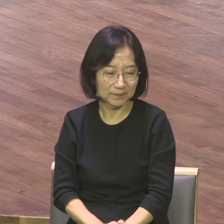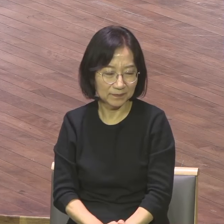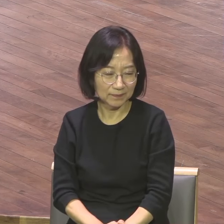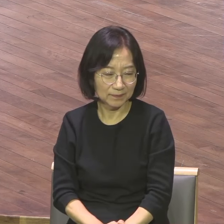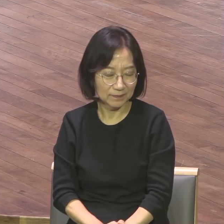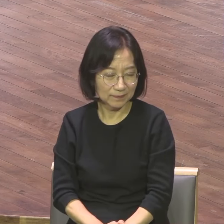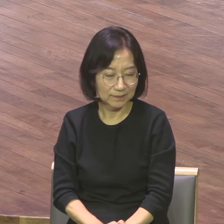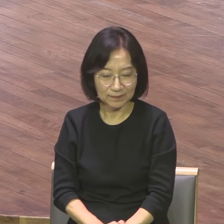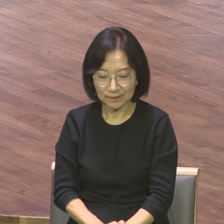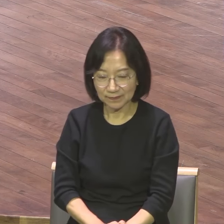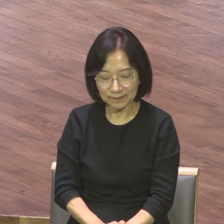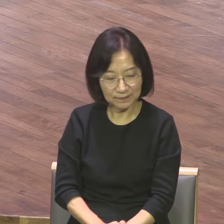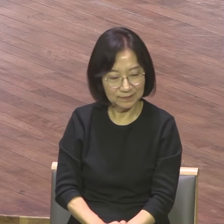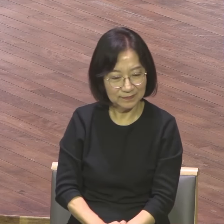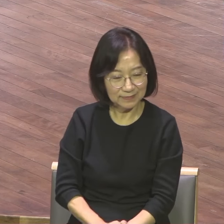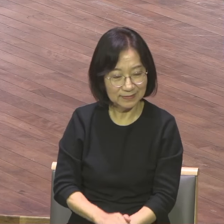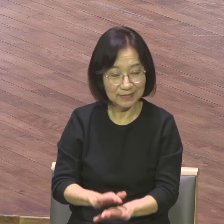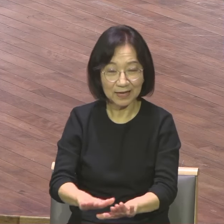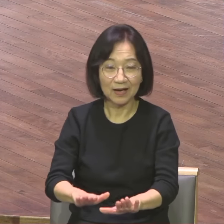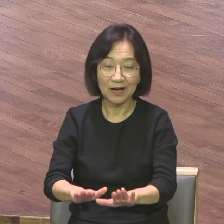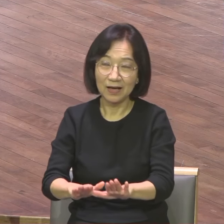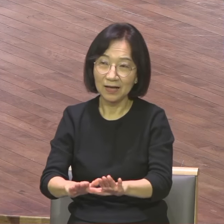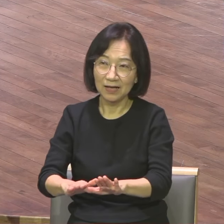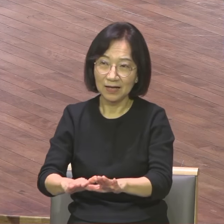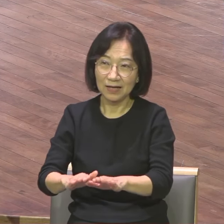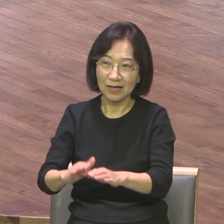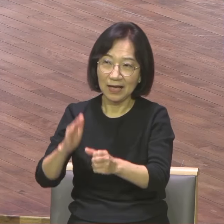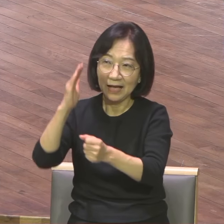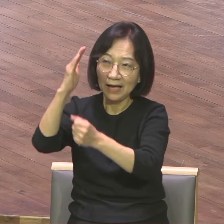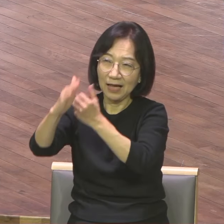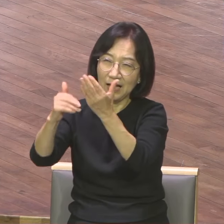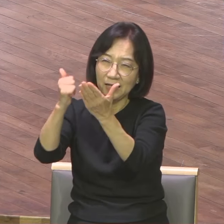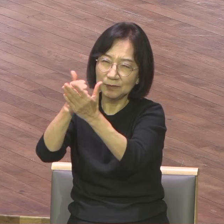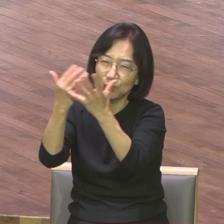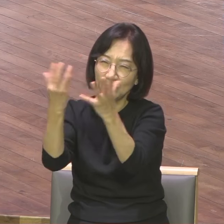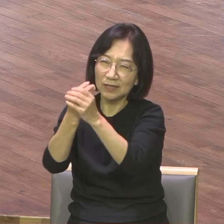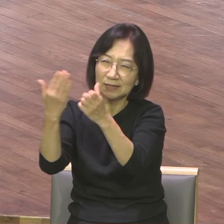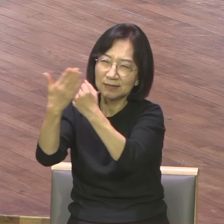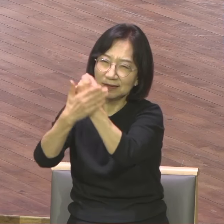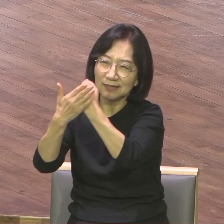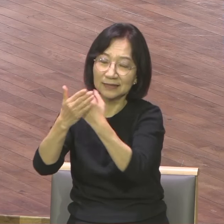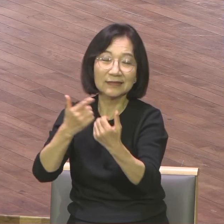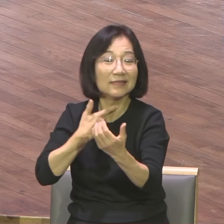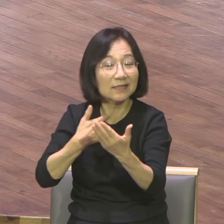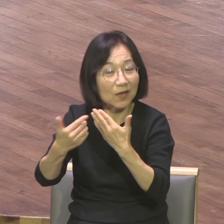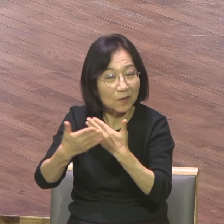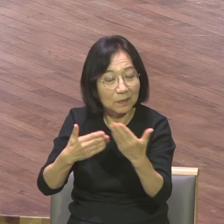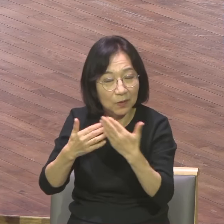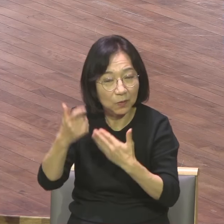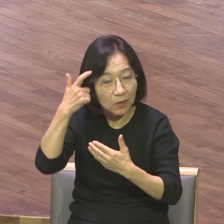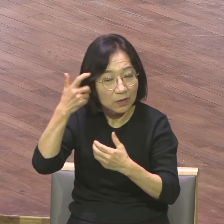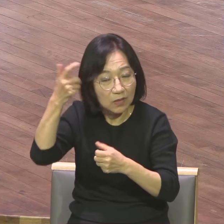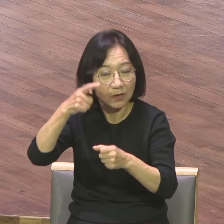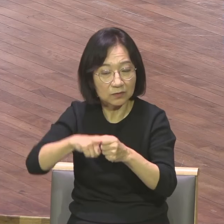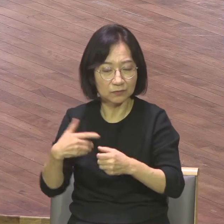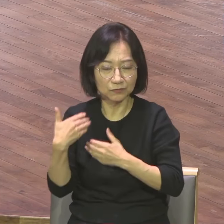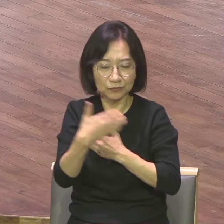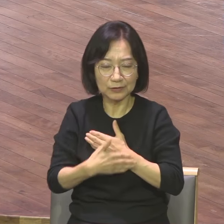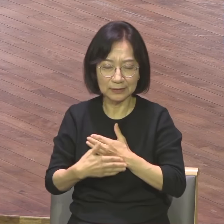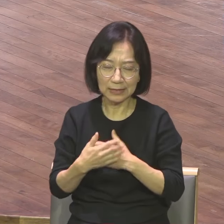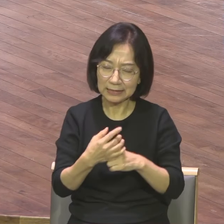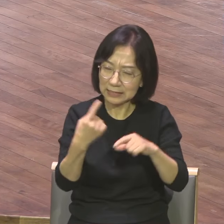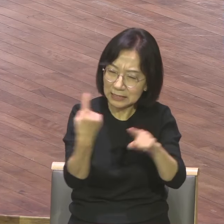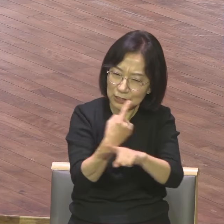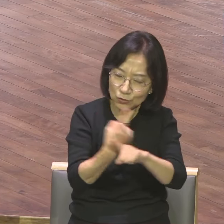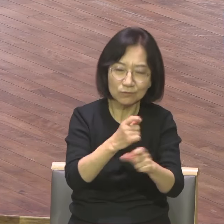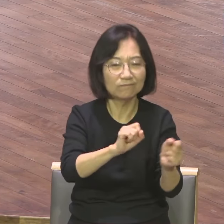오늘 말씀 통해서 하나님의 절대 은혜를 체험하면서 영육간에 치유와 회복이 일어나는 그런 증거